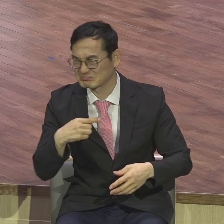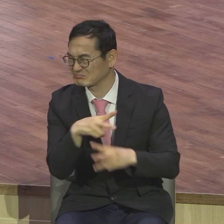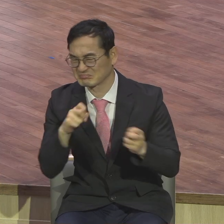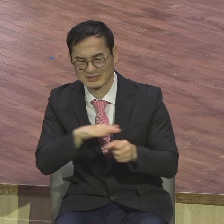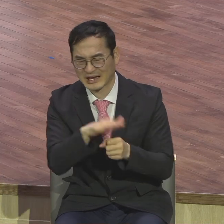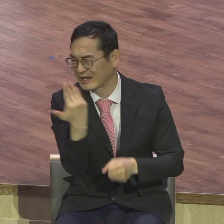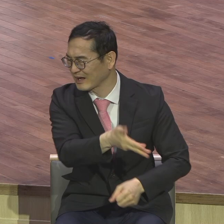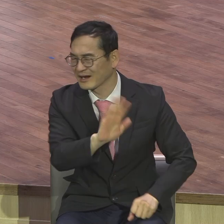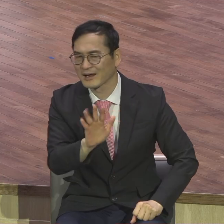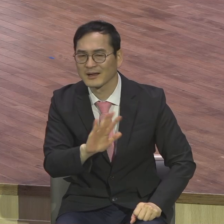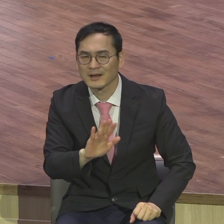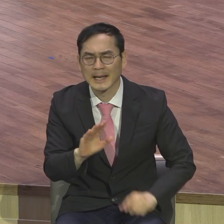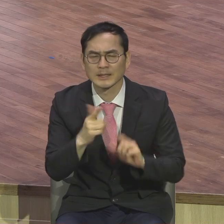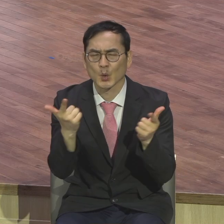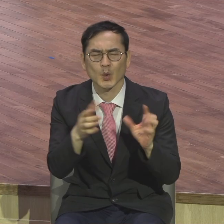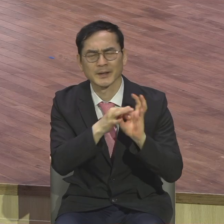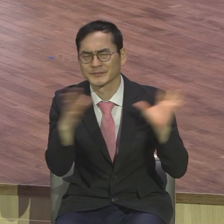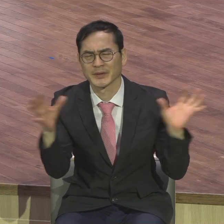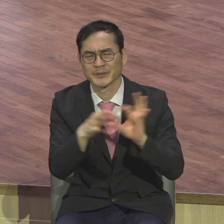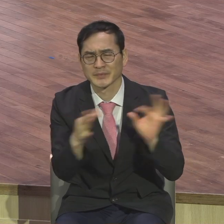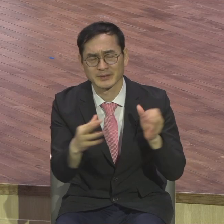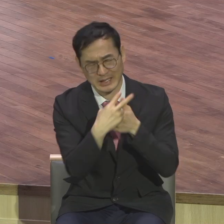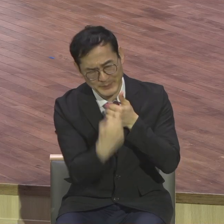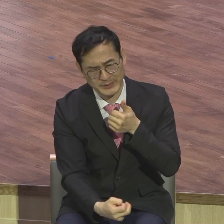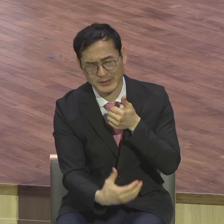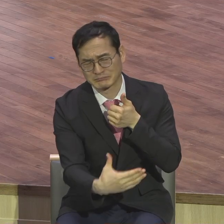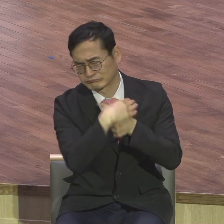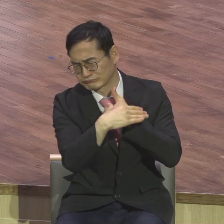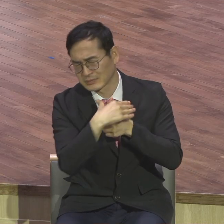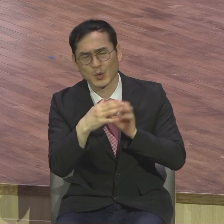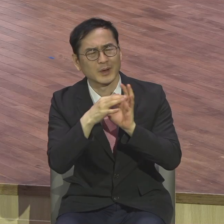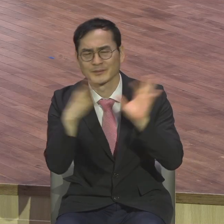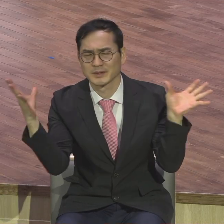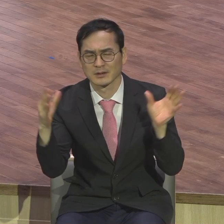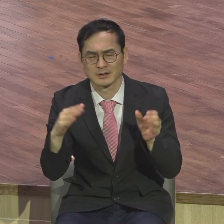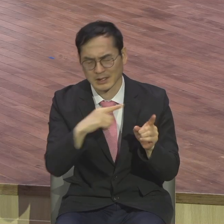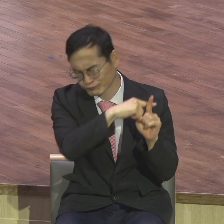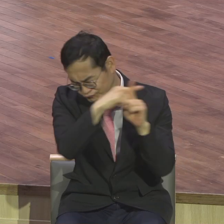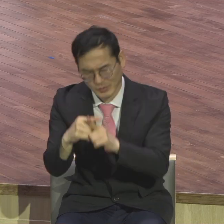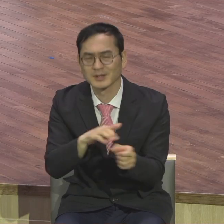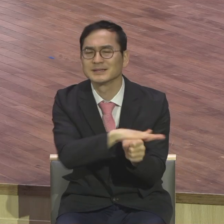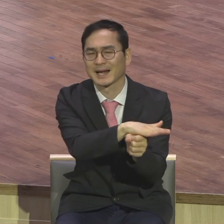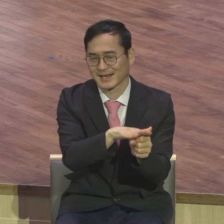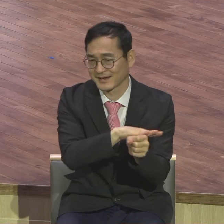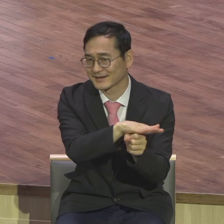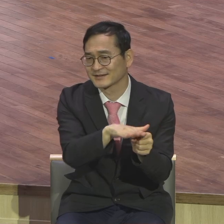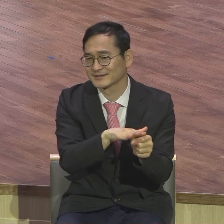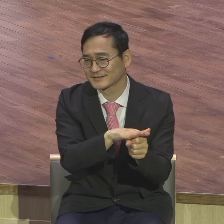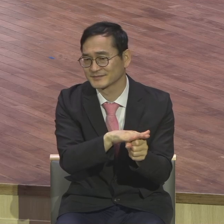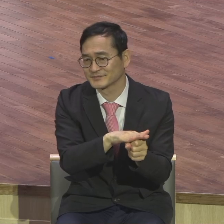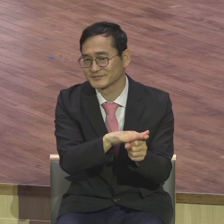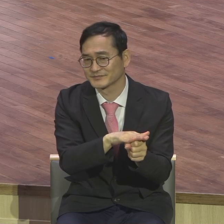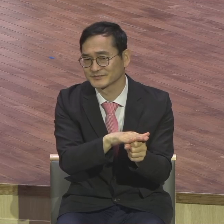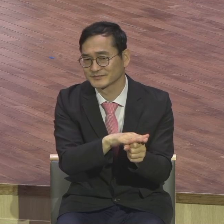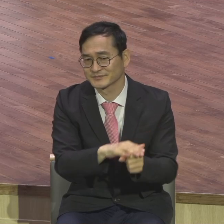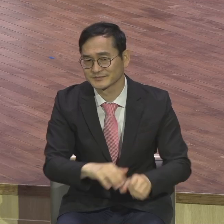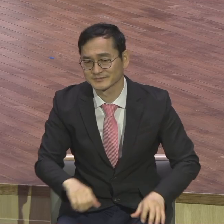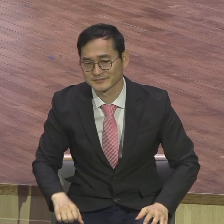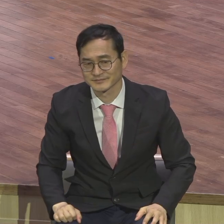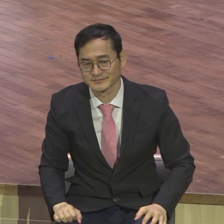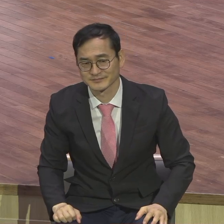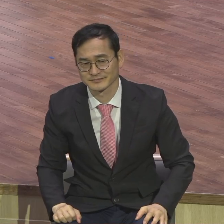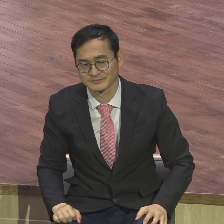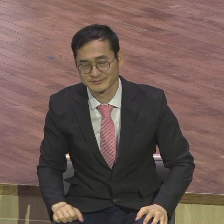나에게 어떻게 하든지 상관없이 무조건적으로 사랑하는 이걸 뭐라 그래요? I'm okay, you're okay,